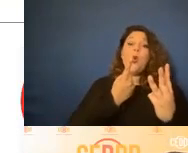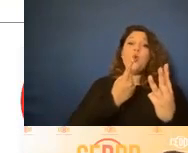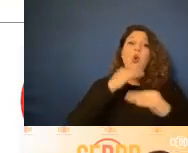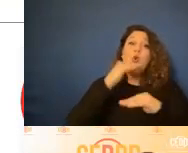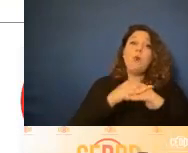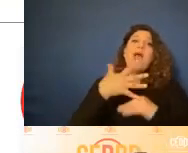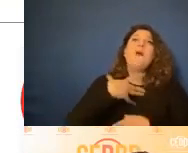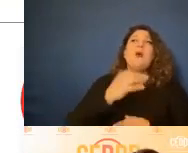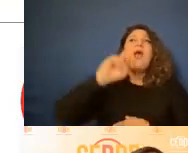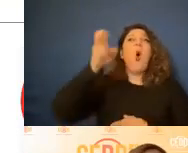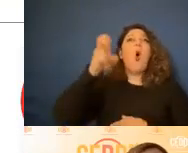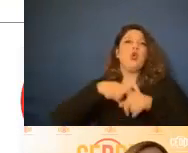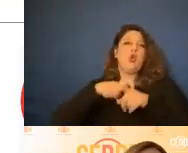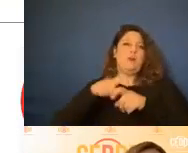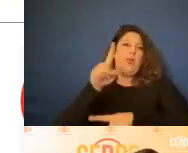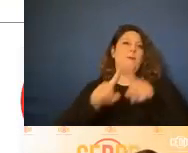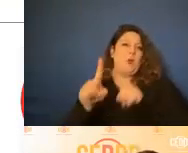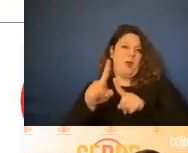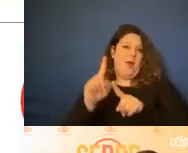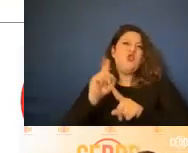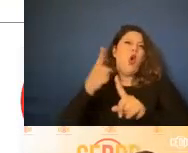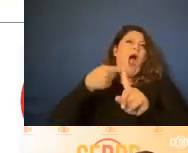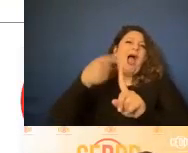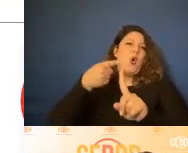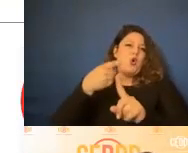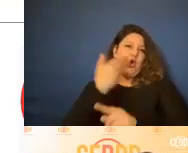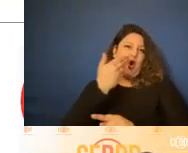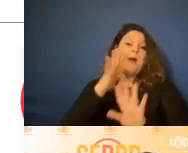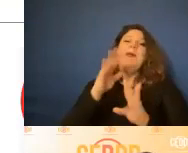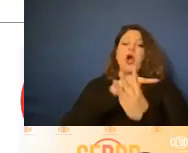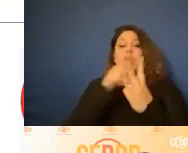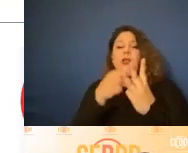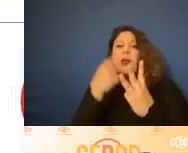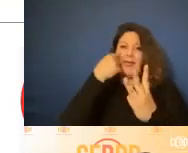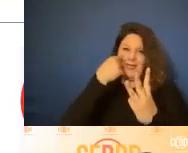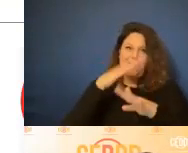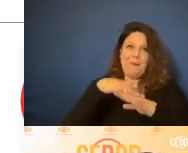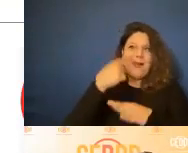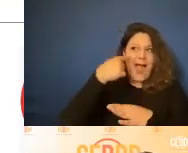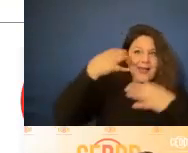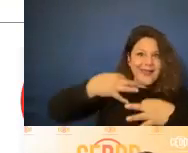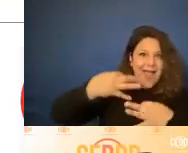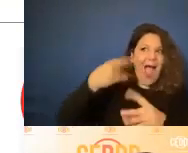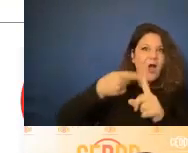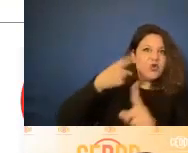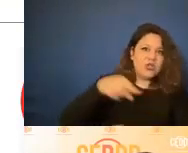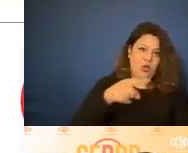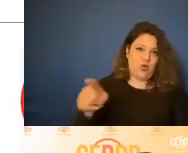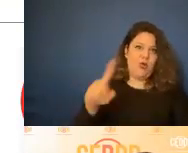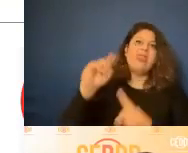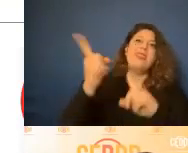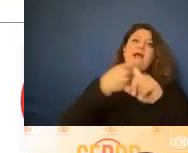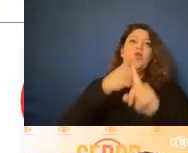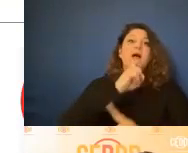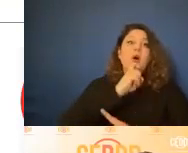muy pendiente de los 3 para poder definir realmente qué es acoso. ¿Cómo lo diagnosticamos? Pues a partir de un esquema